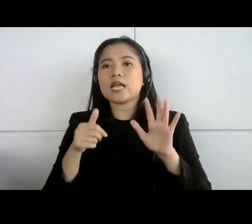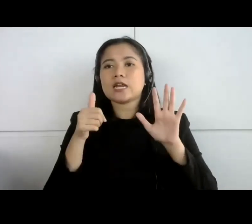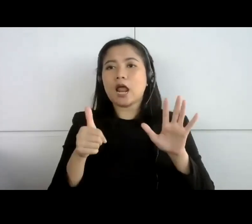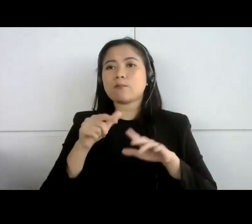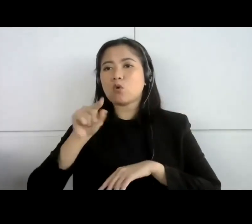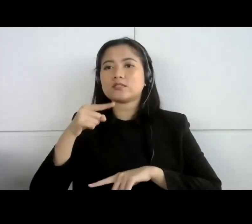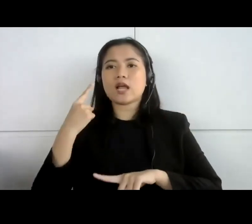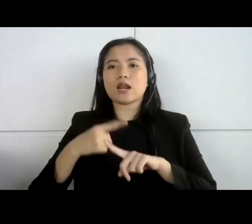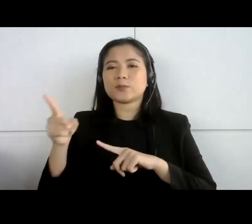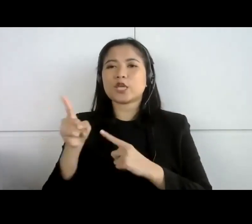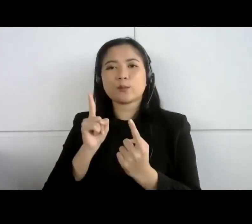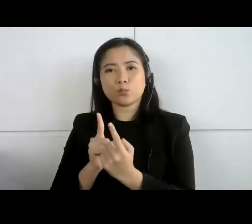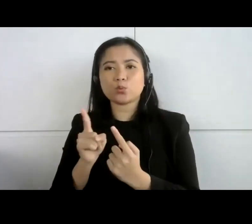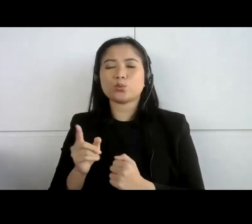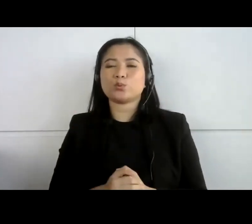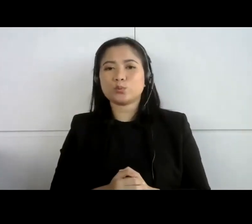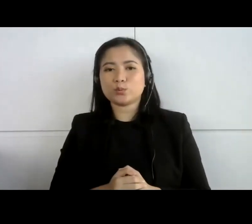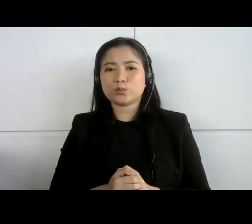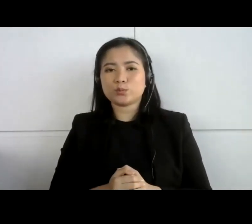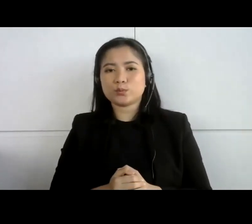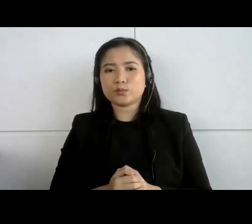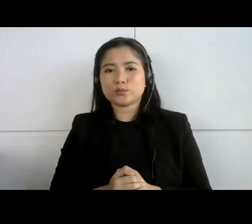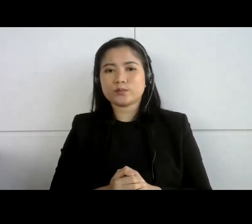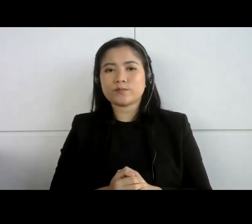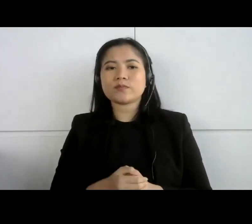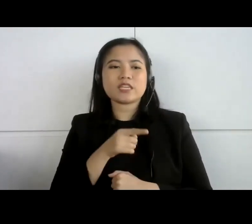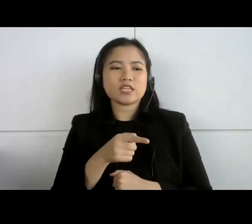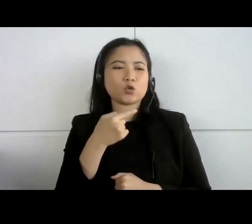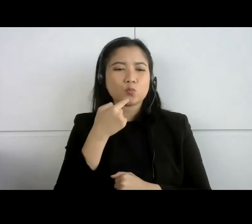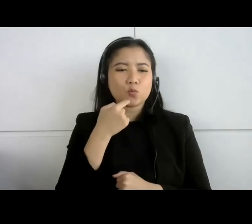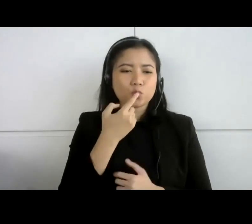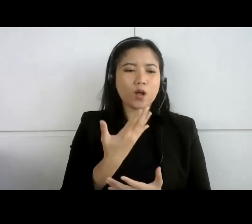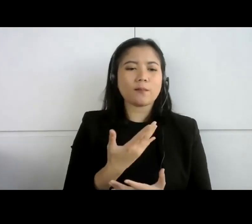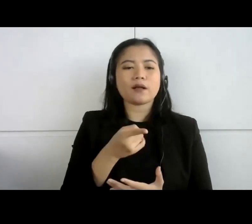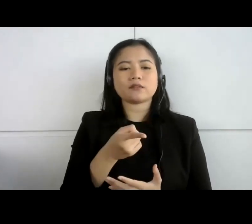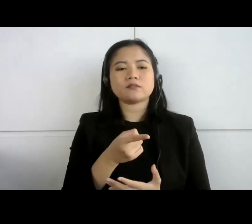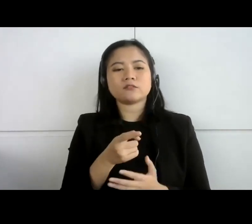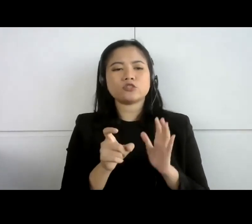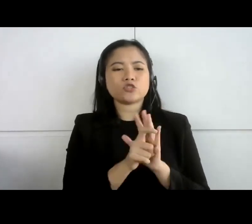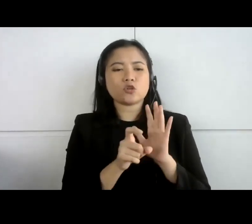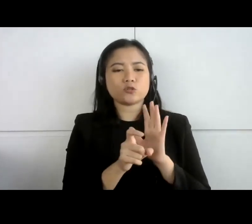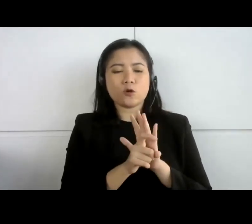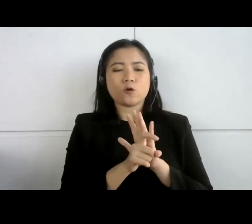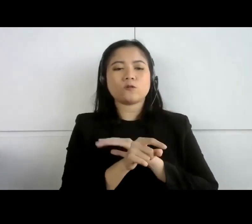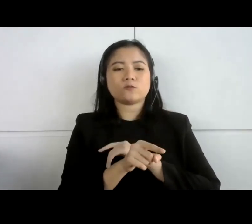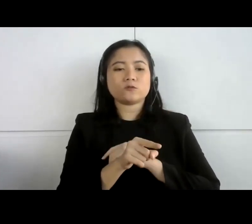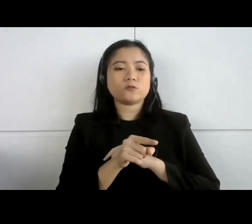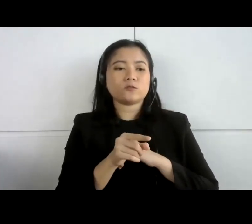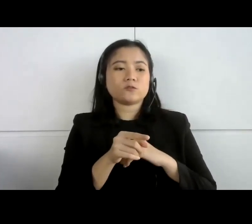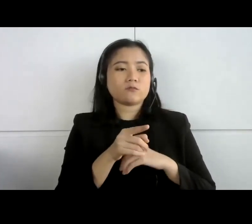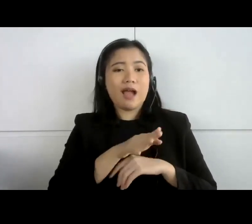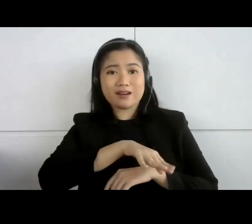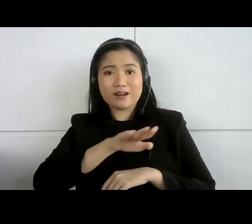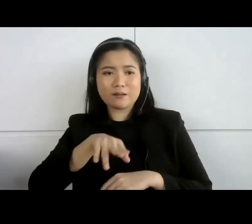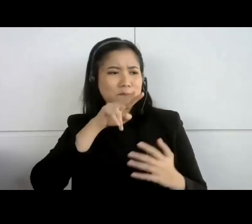baik itu berkaitan dengan kapasitas anak yang sudah, artinya lewat pos baca ini sudah bisa